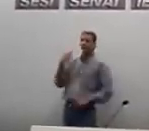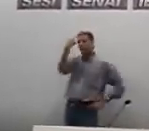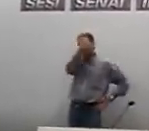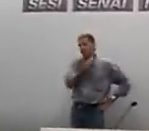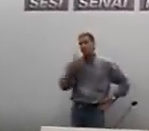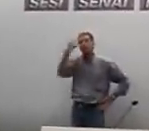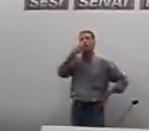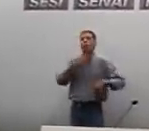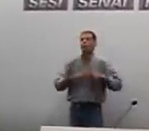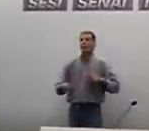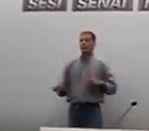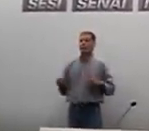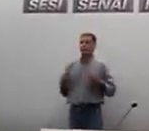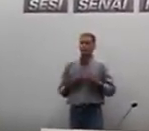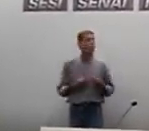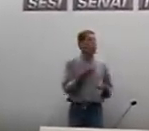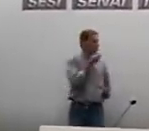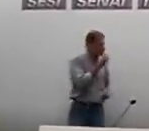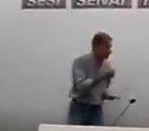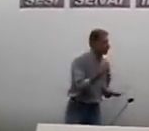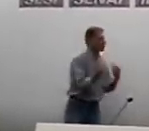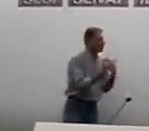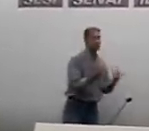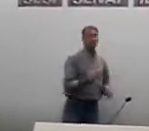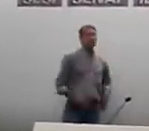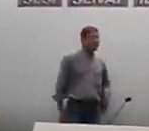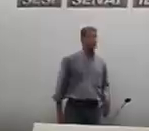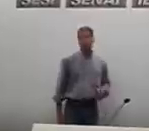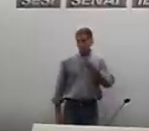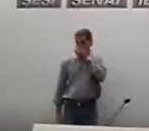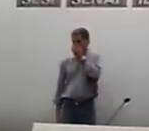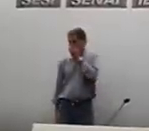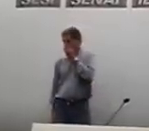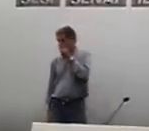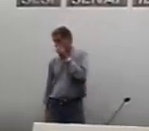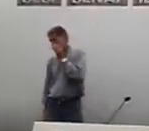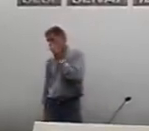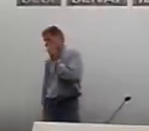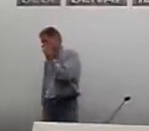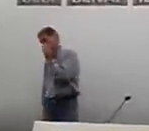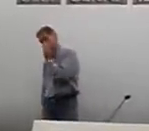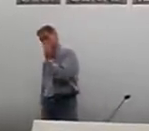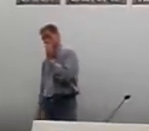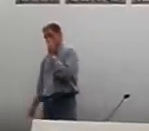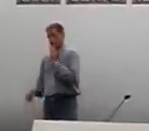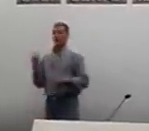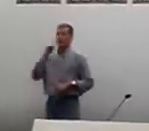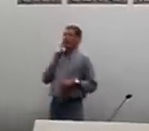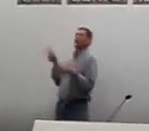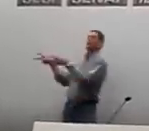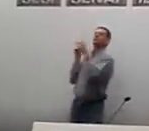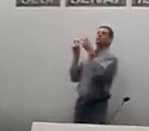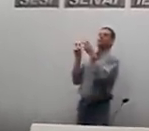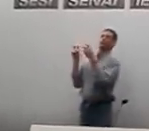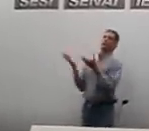falando. E os surdos percebem quando a expressão da pessoa tem a pessoa que deve falar. Então, mantendo o contato visual é importante. Se